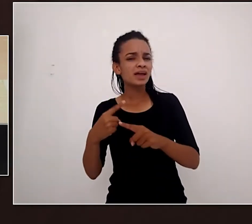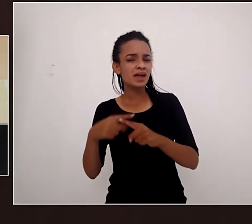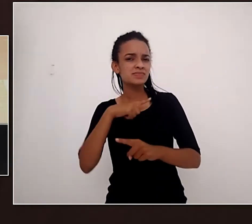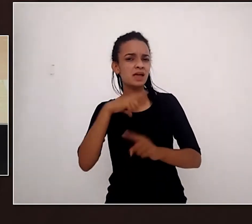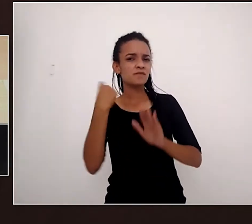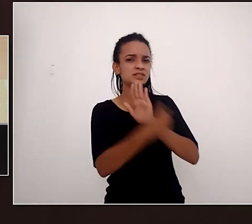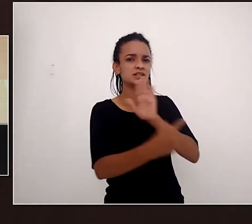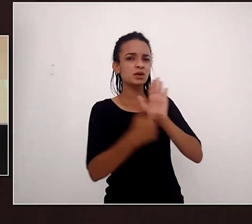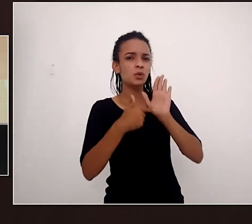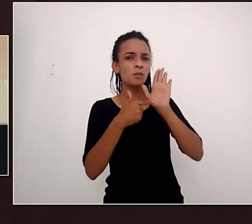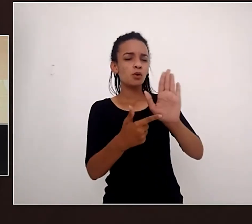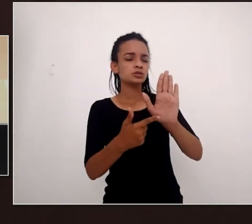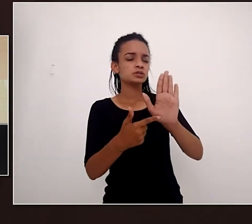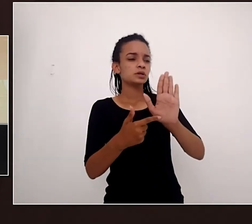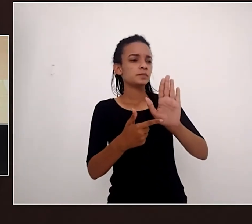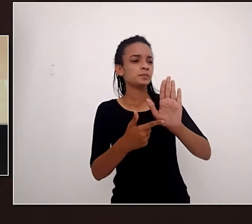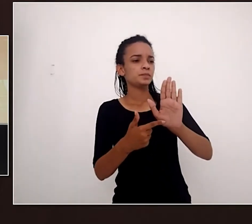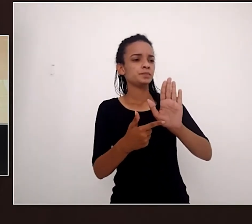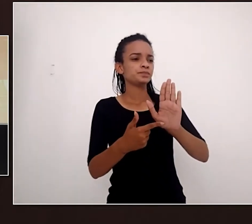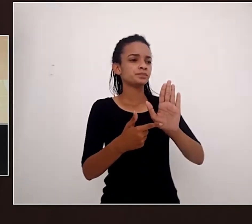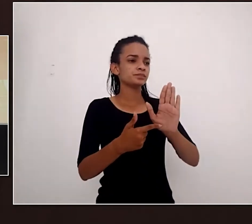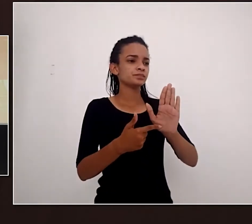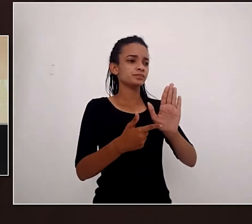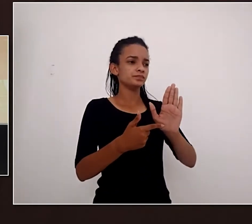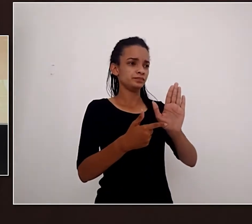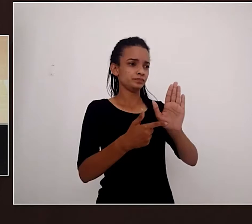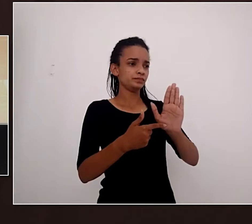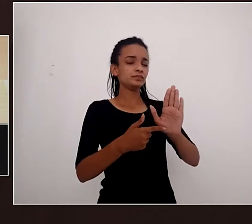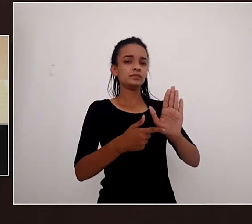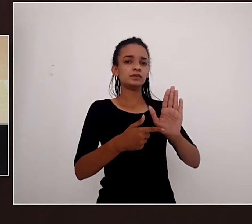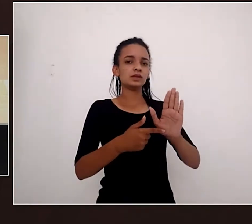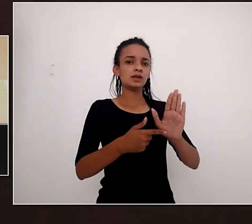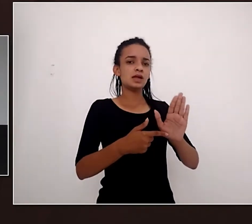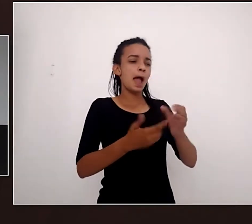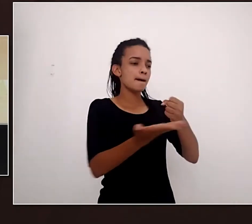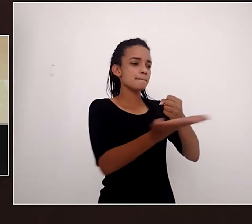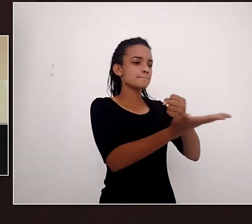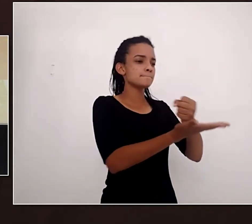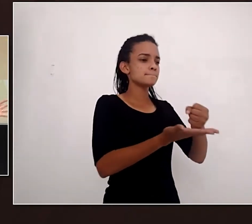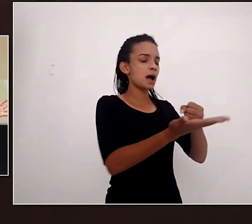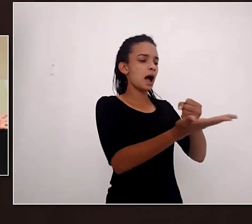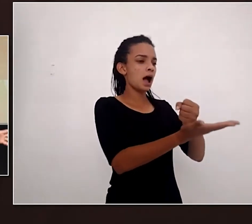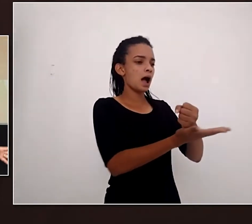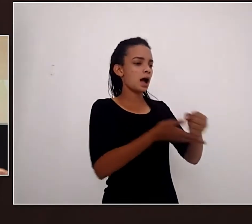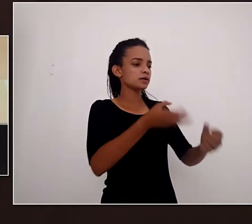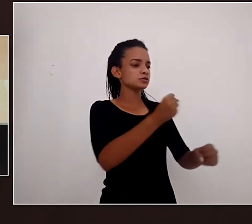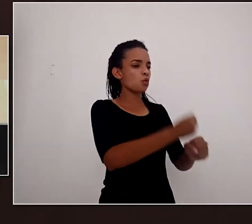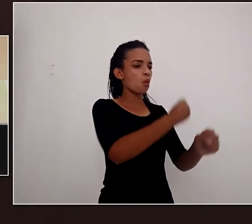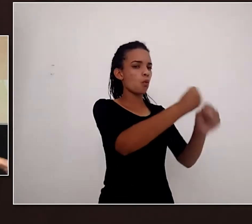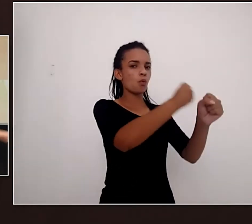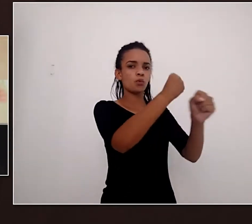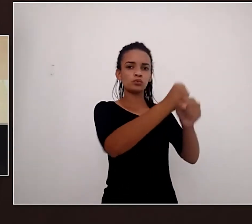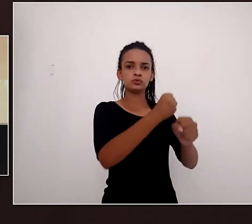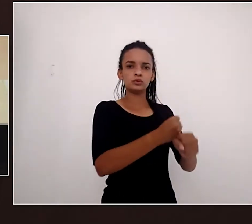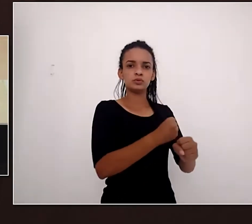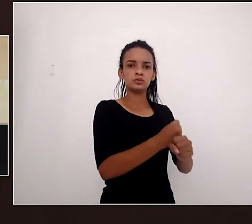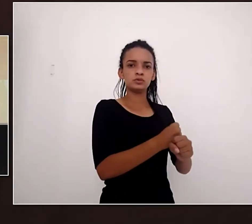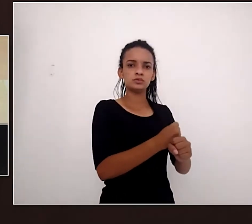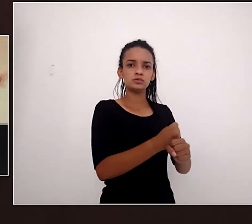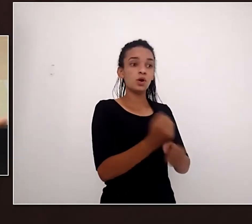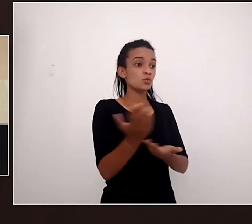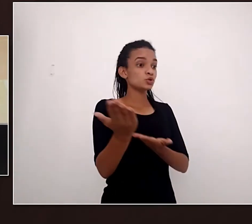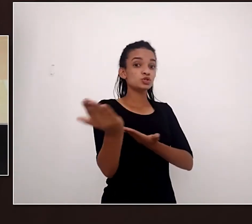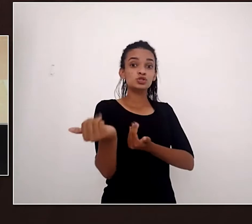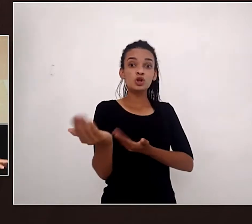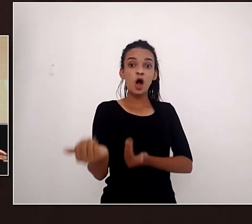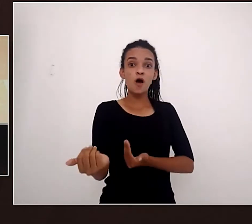quando lançaram os alicerces do templo, do segundo templo, os mais jovens festejaram, gritaram